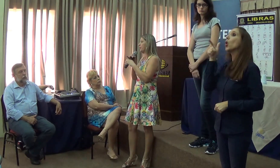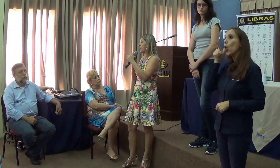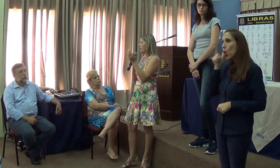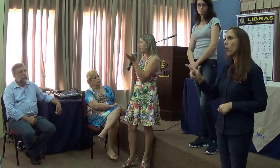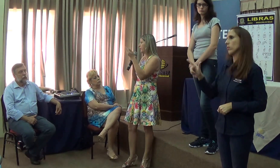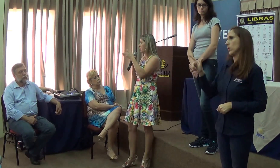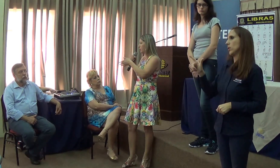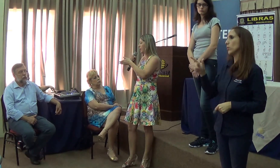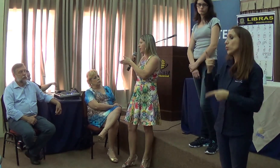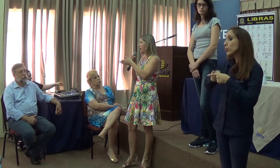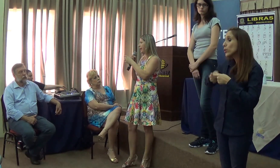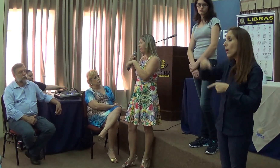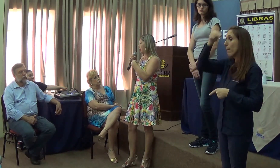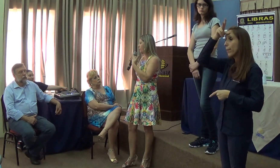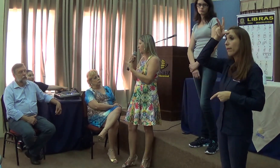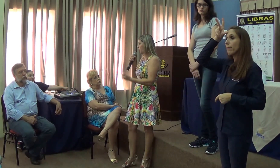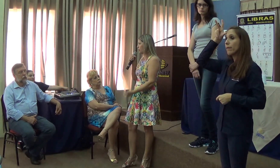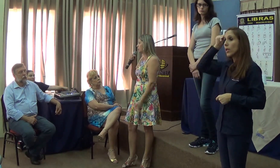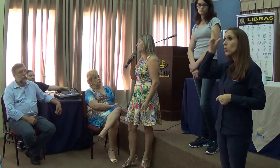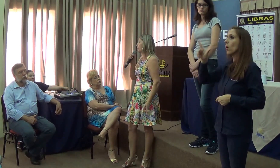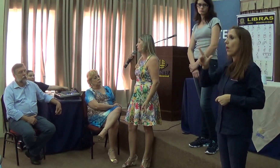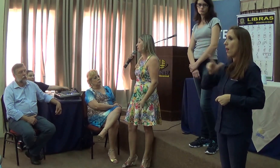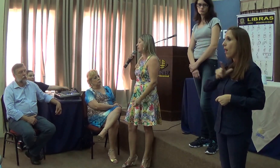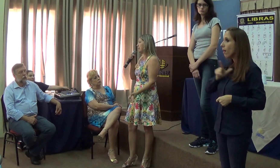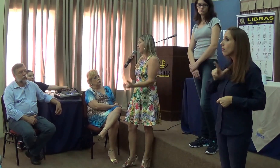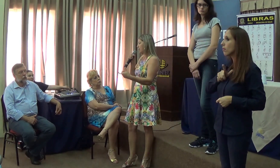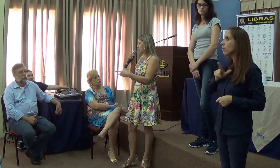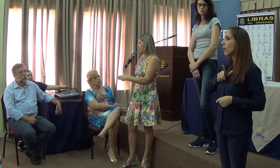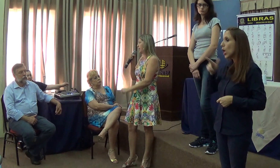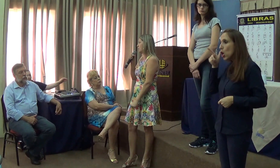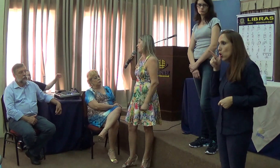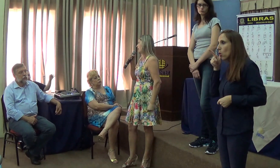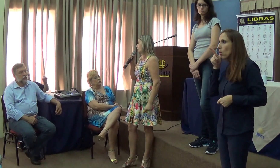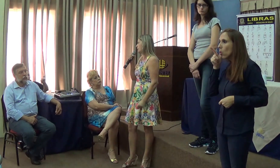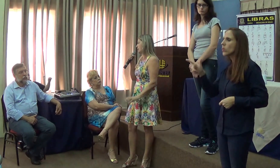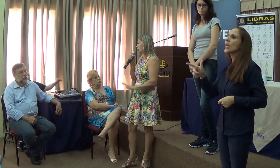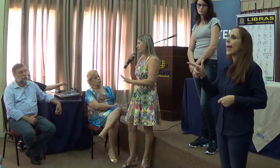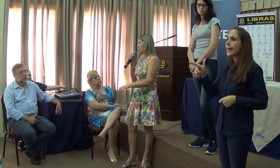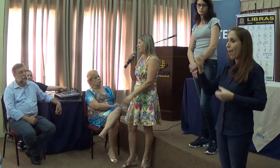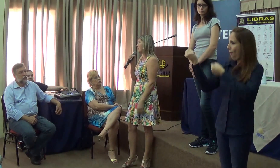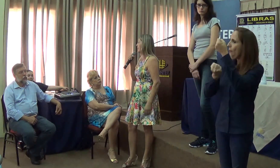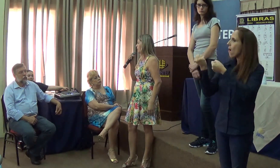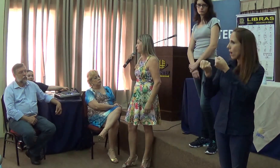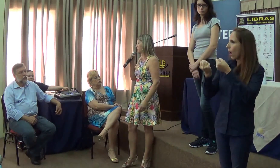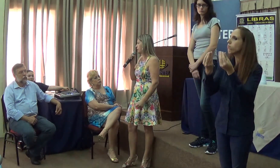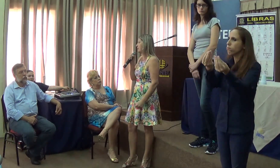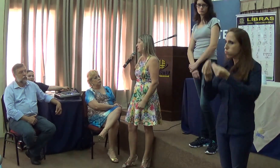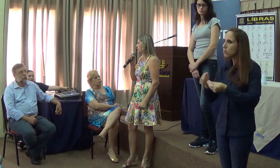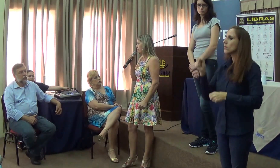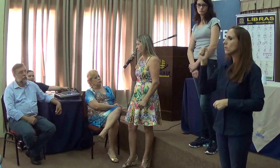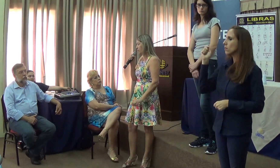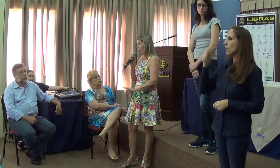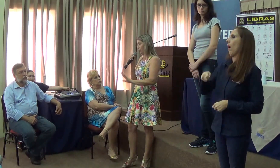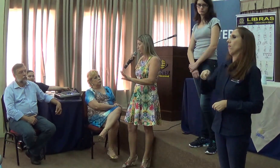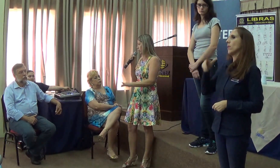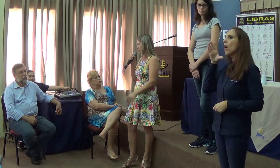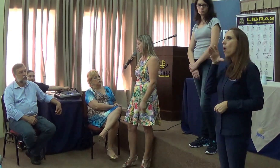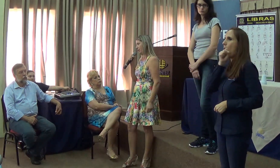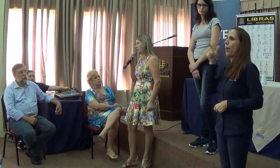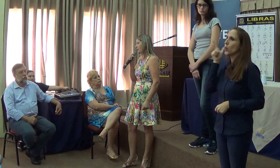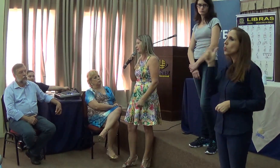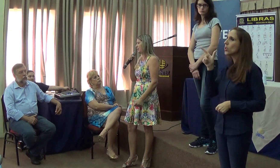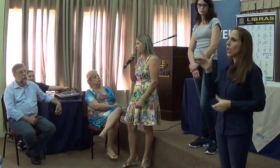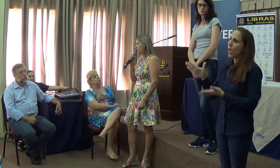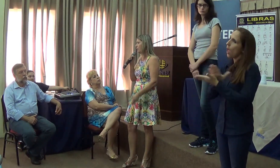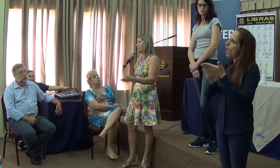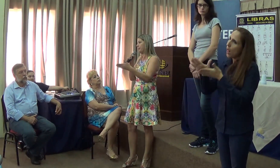conseguimos, porque a prefeitura, ela tem um vínculo muito bom e ela nos cede o carro e a gente consegue fazer rapidinho esses atendimentos. Então, não deixamos